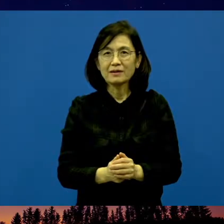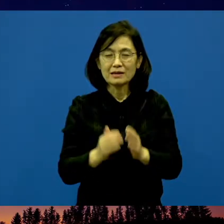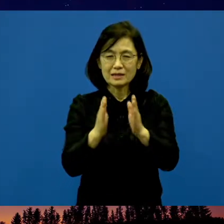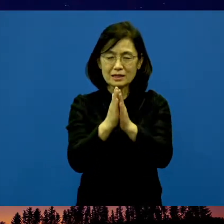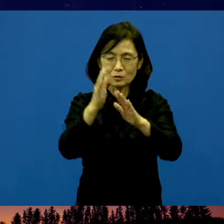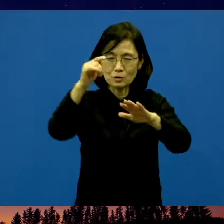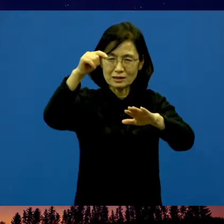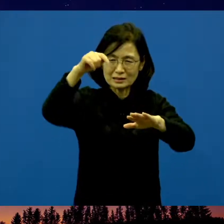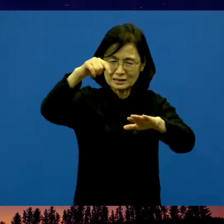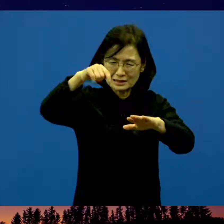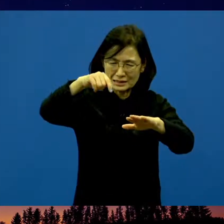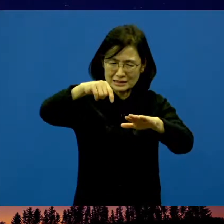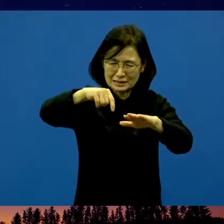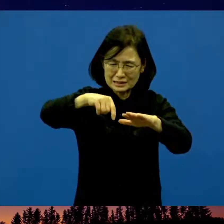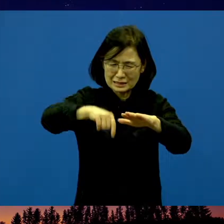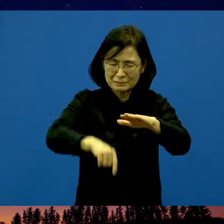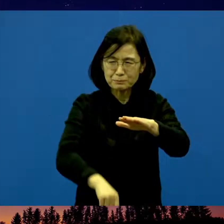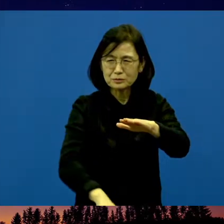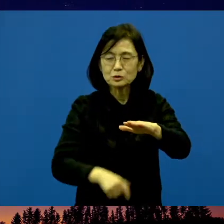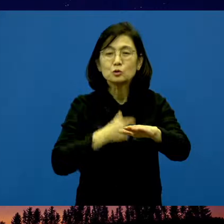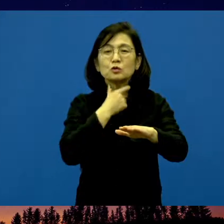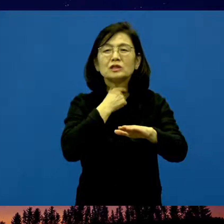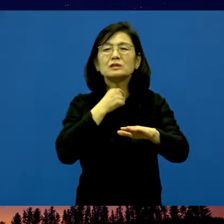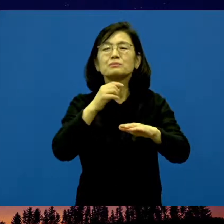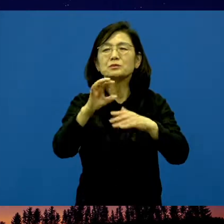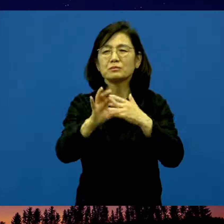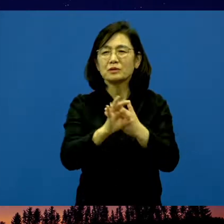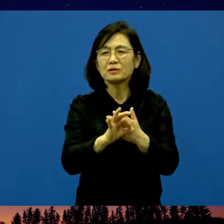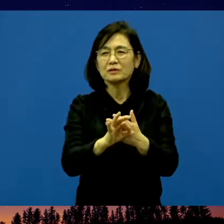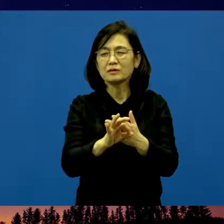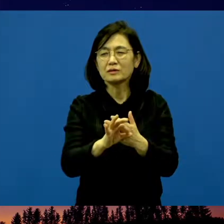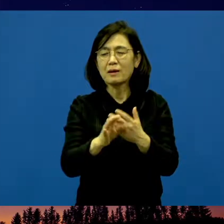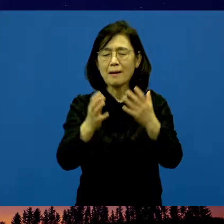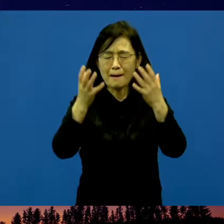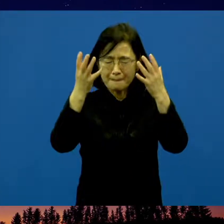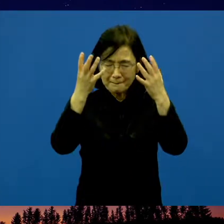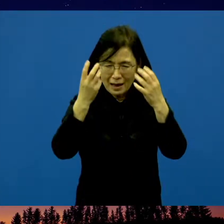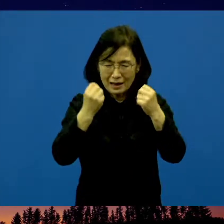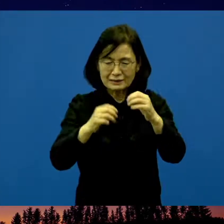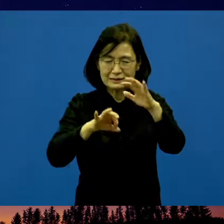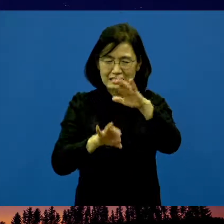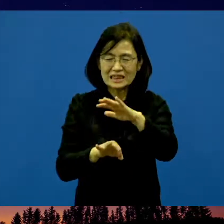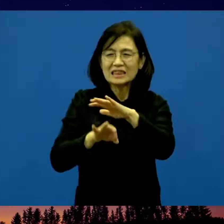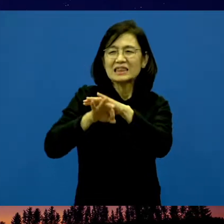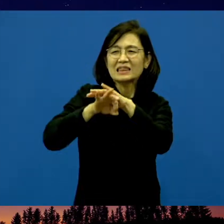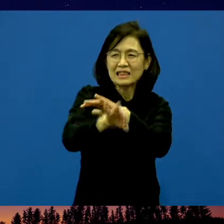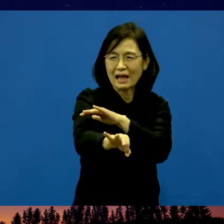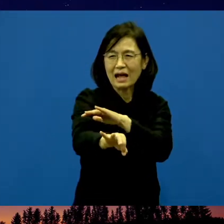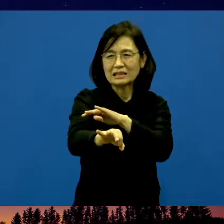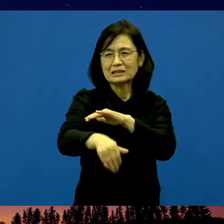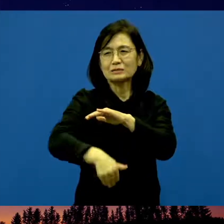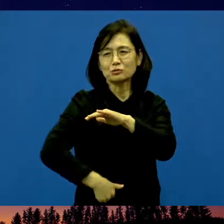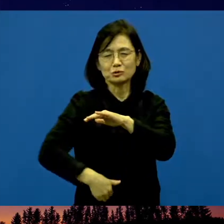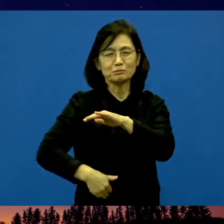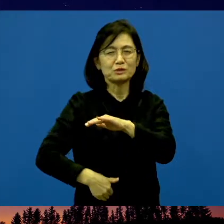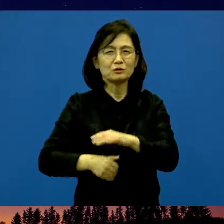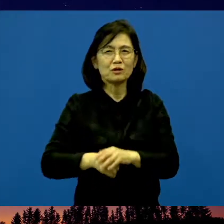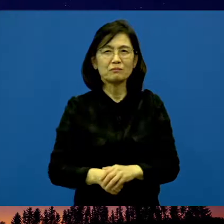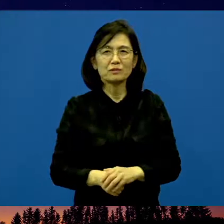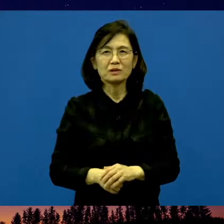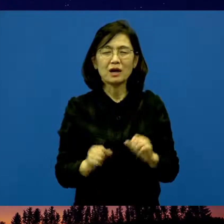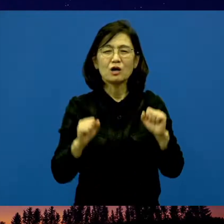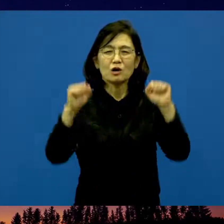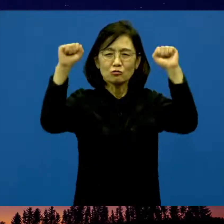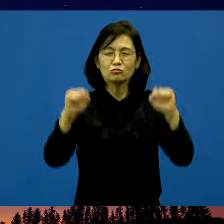이것은 어마어마한 대가를 지불해야 돼요. 기도의 근력이 하루아침에 만들어지지 않는다는 거예요. 여러분 운동하고